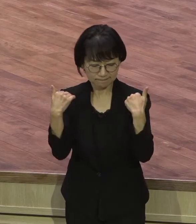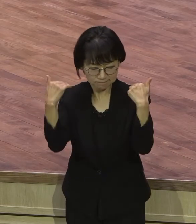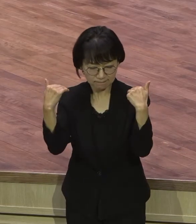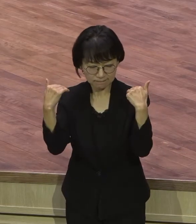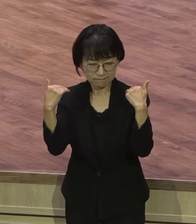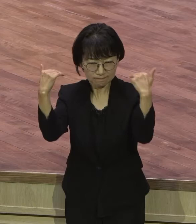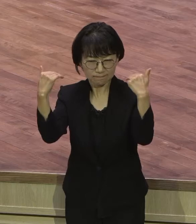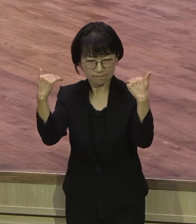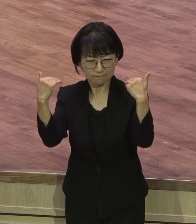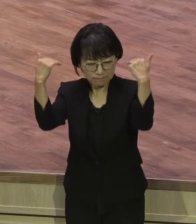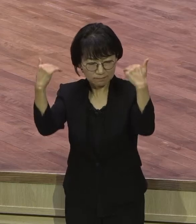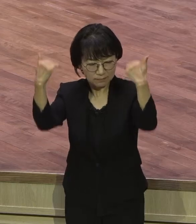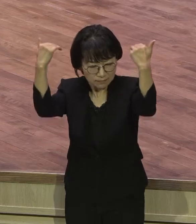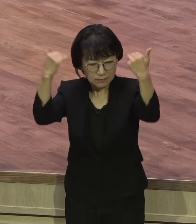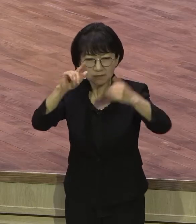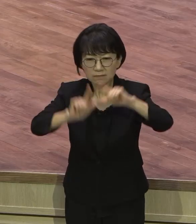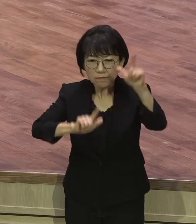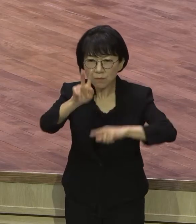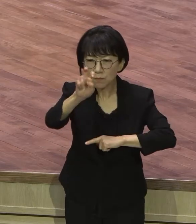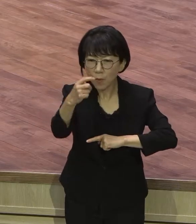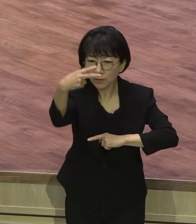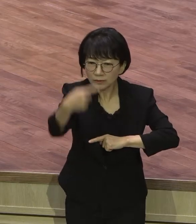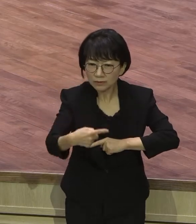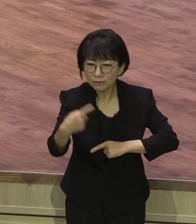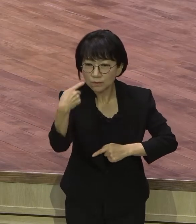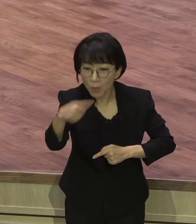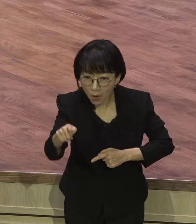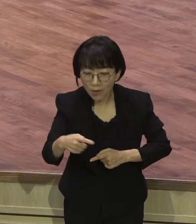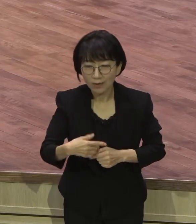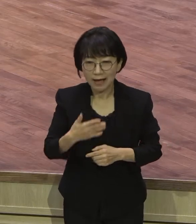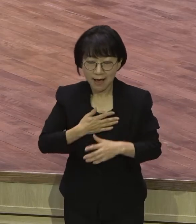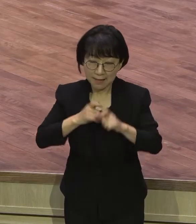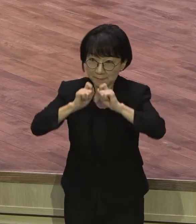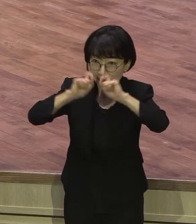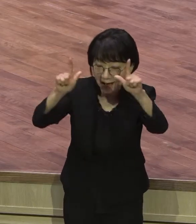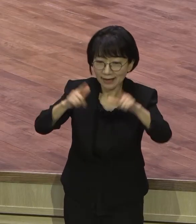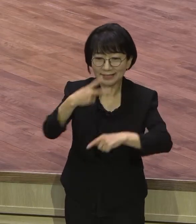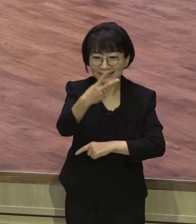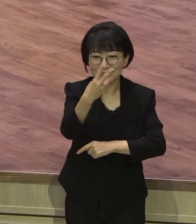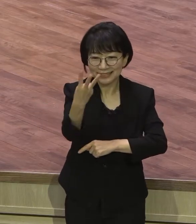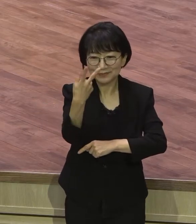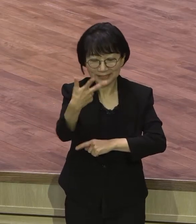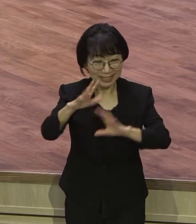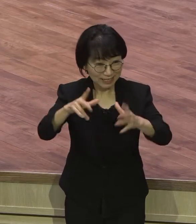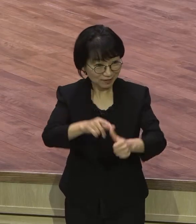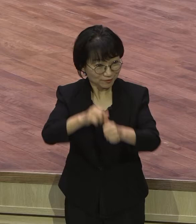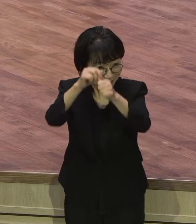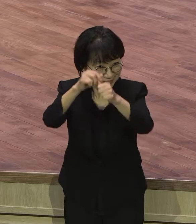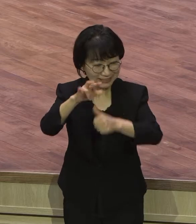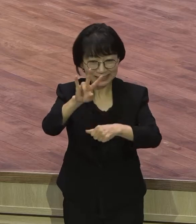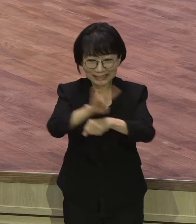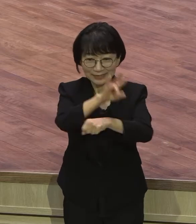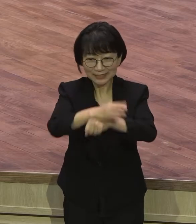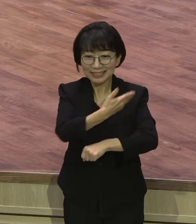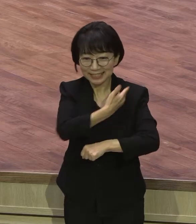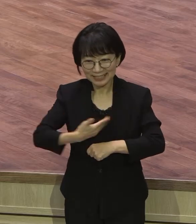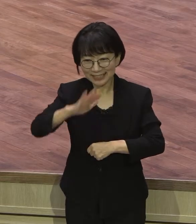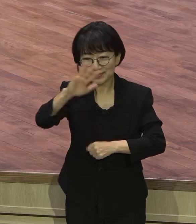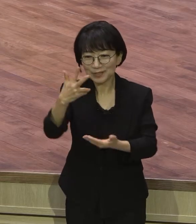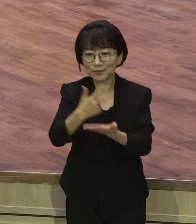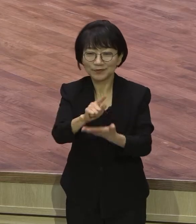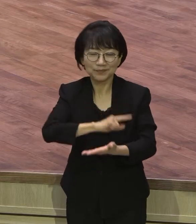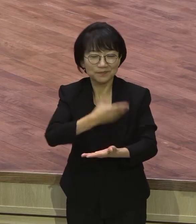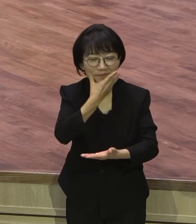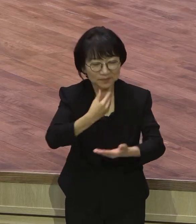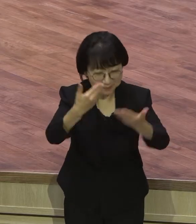성장시키는 모드가 무엇인지 이 답을 얻고 237 나라 살리는 24제사로 다 당당히 서시기를